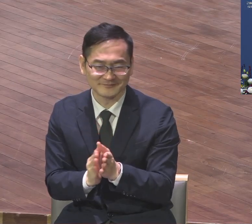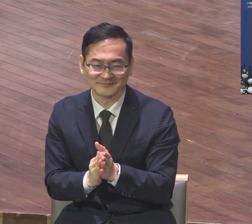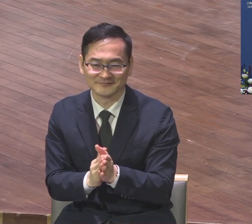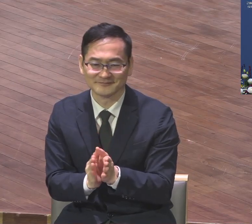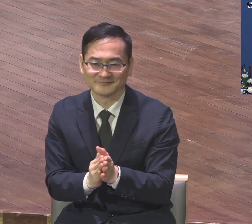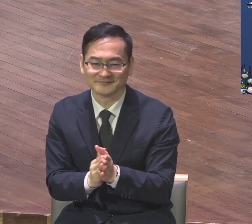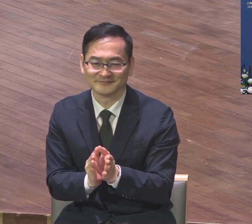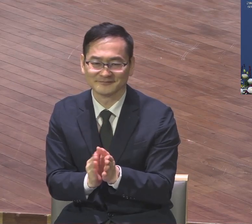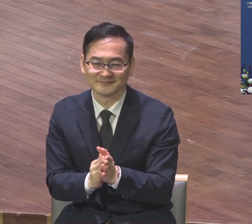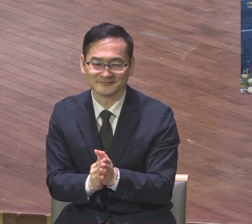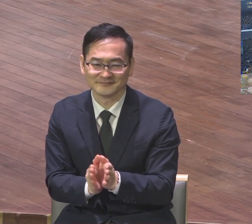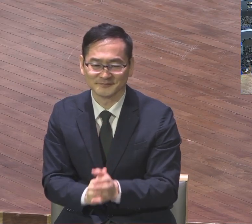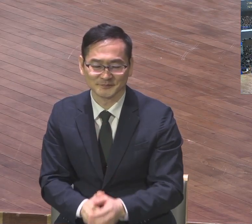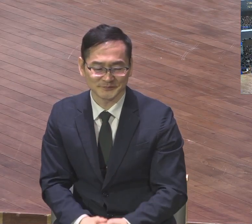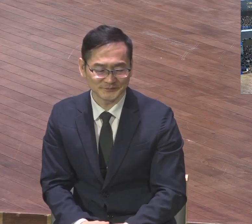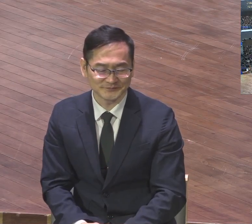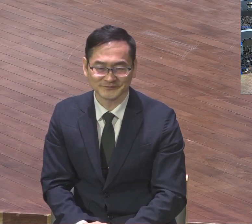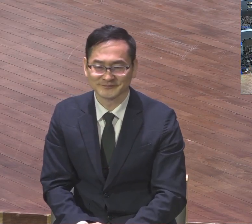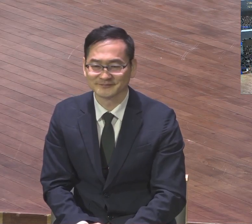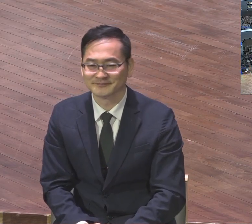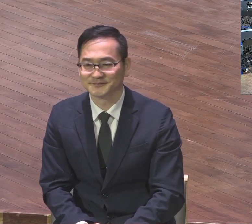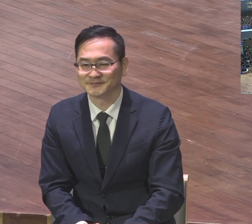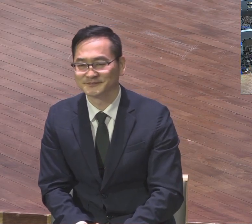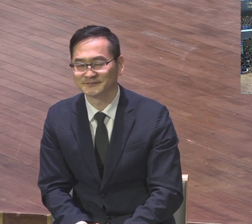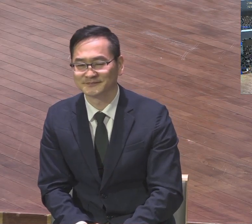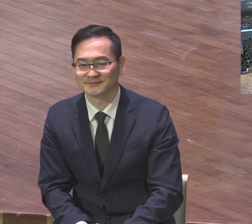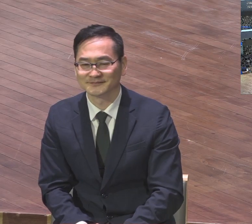정말 축하드립니다.